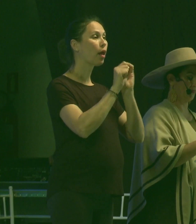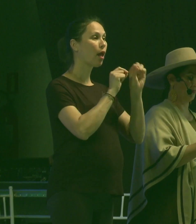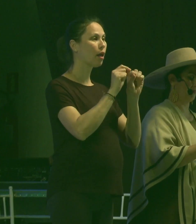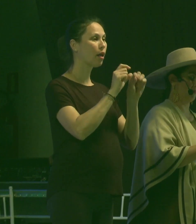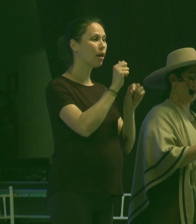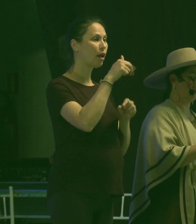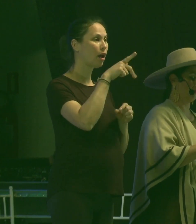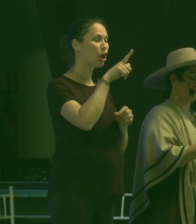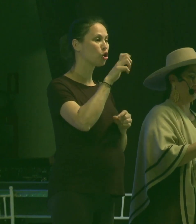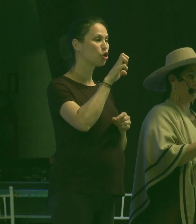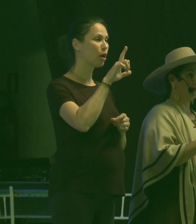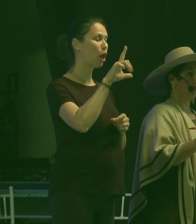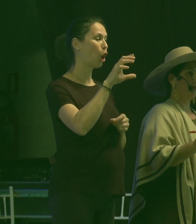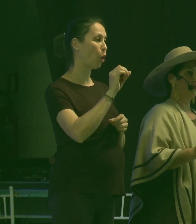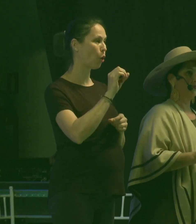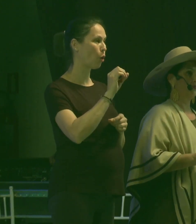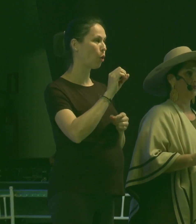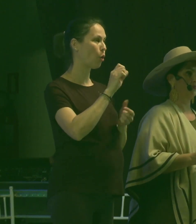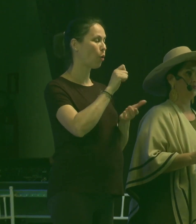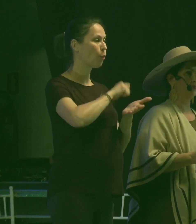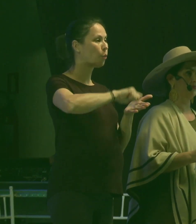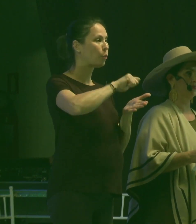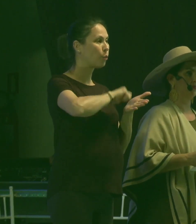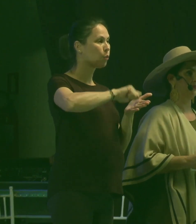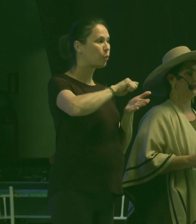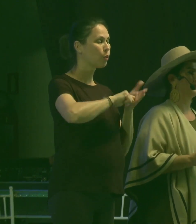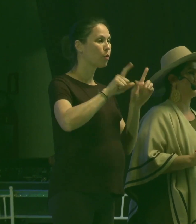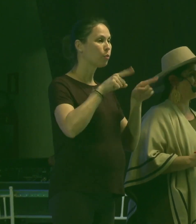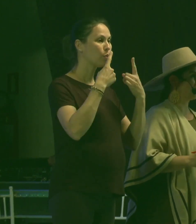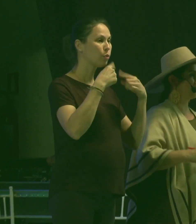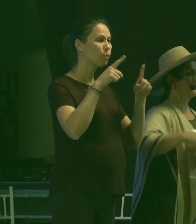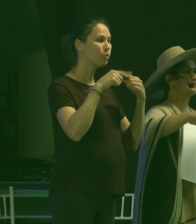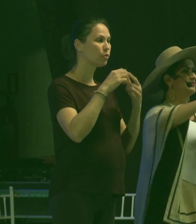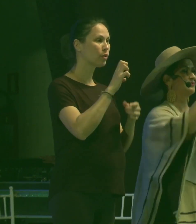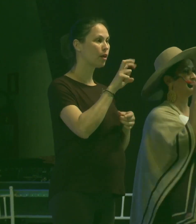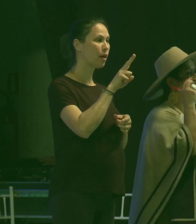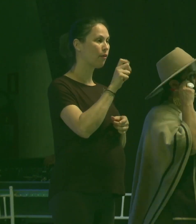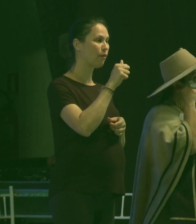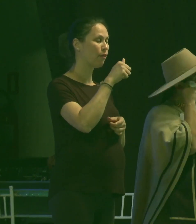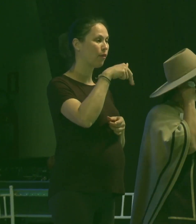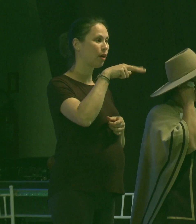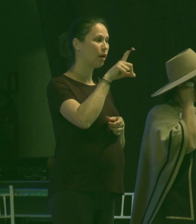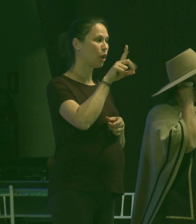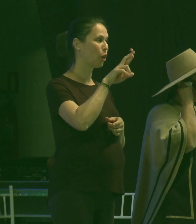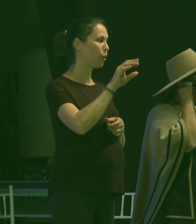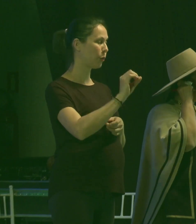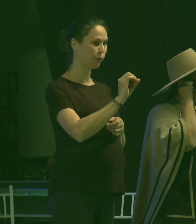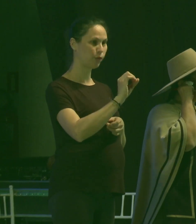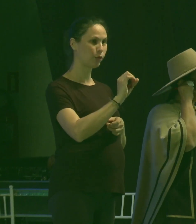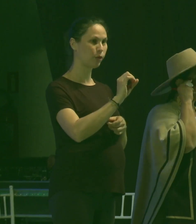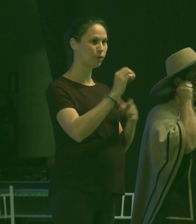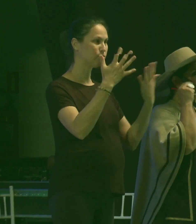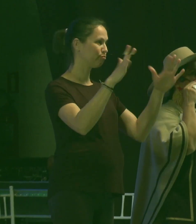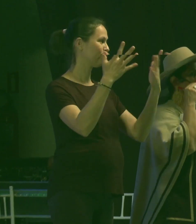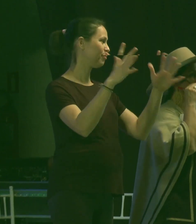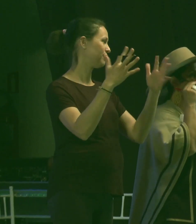e música de Evandro Zamberlan. Vamos aplaudir